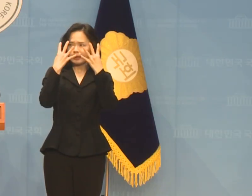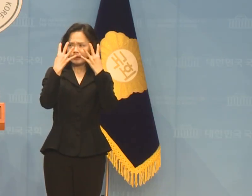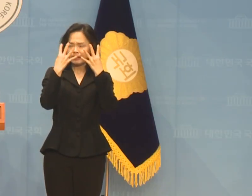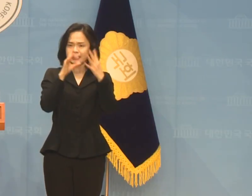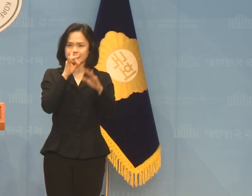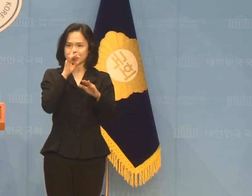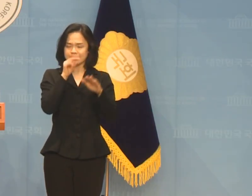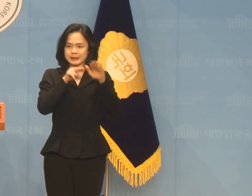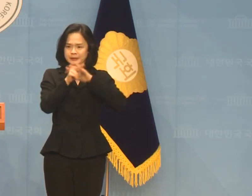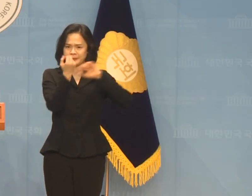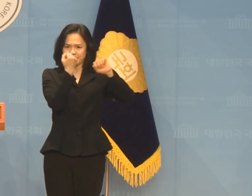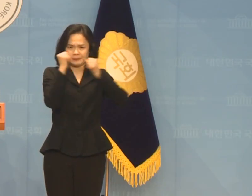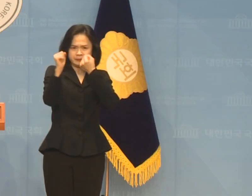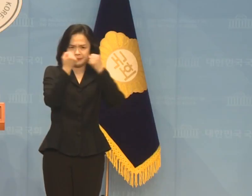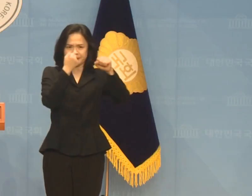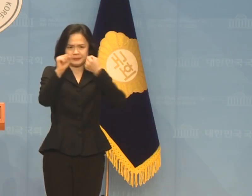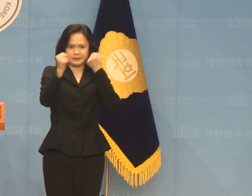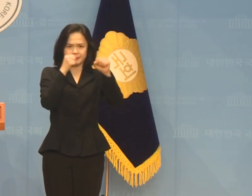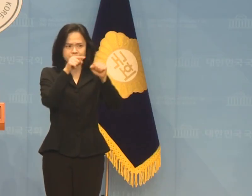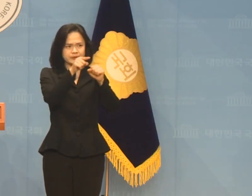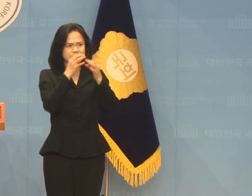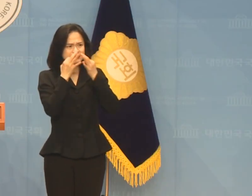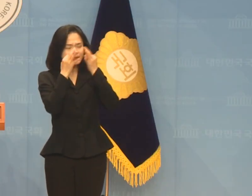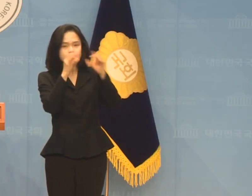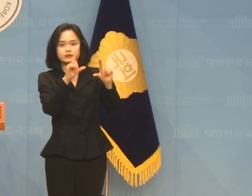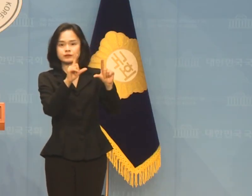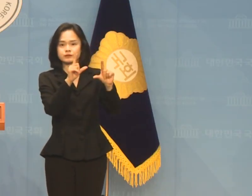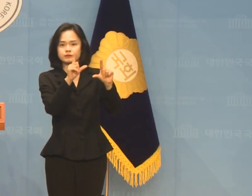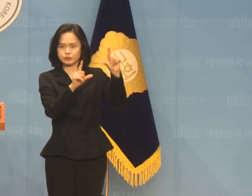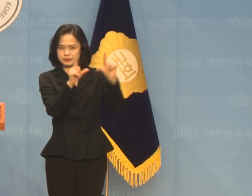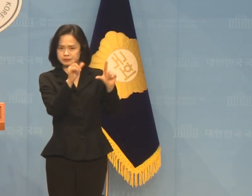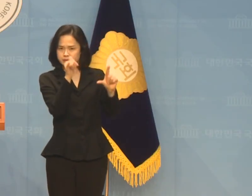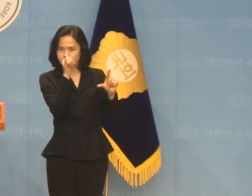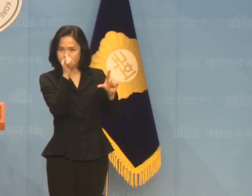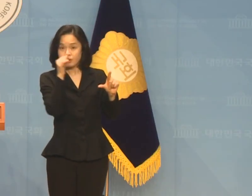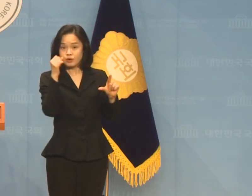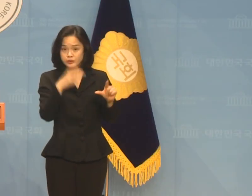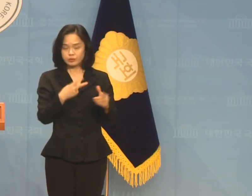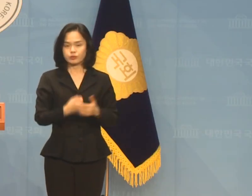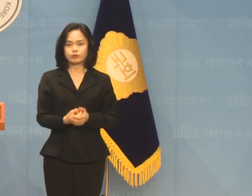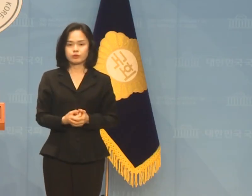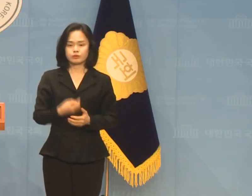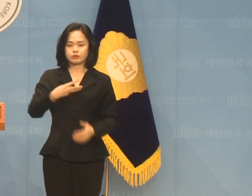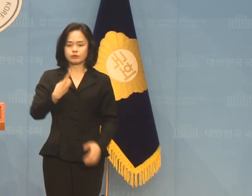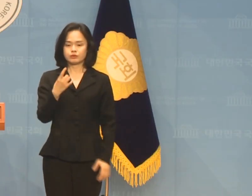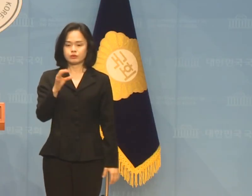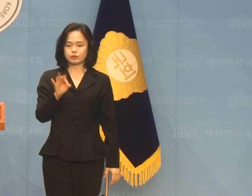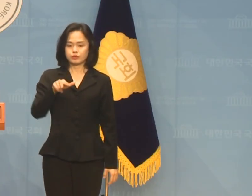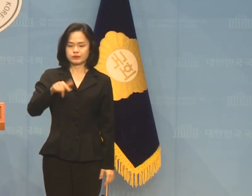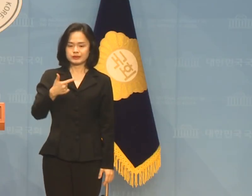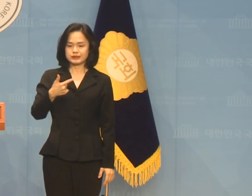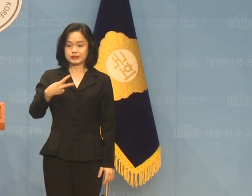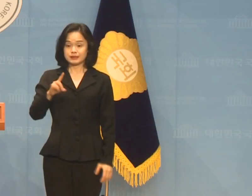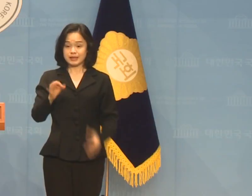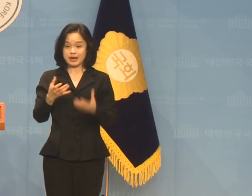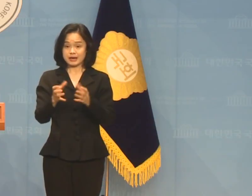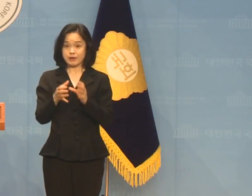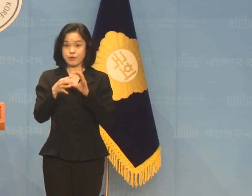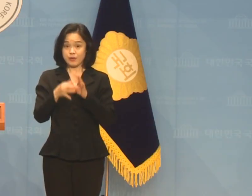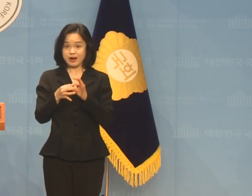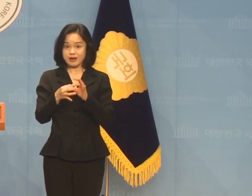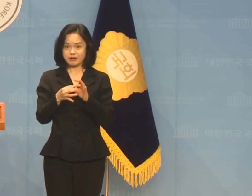몸부림치고 있고, 또 민주당과 통진당 잔존 세력은 민노총, 언론노련, 전교조